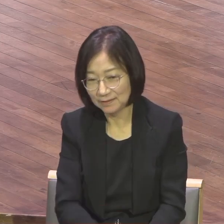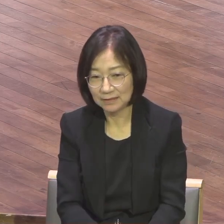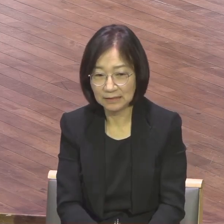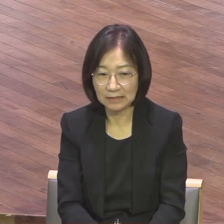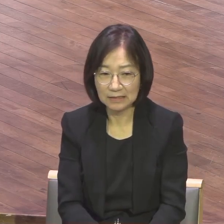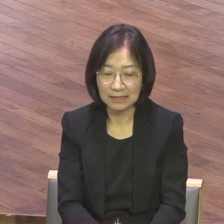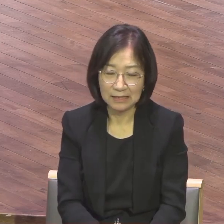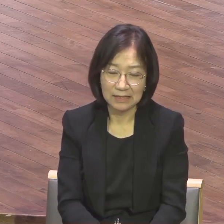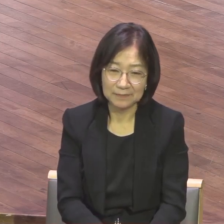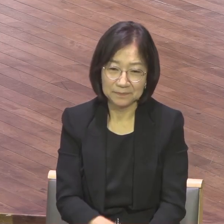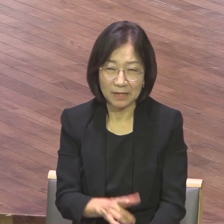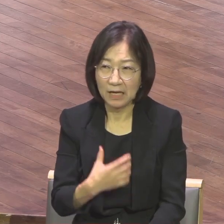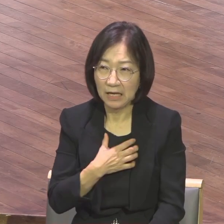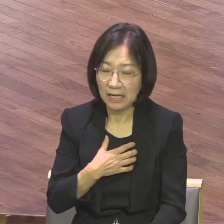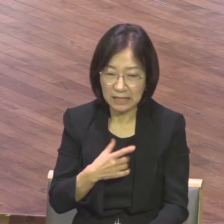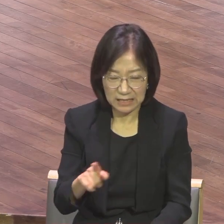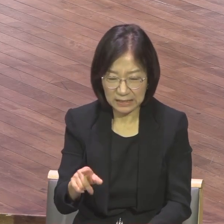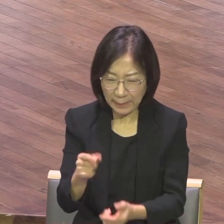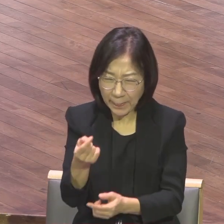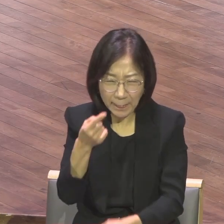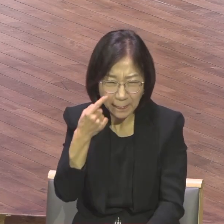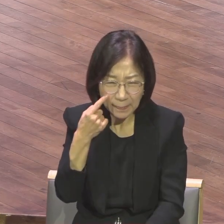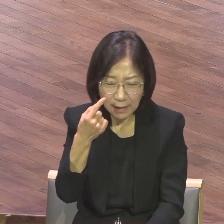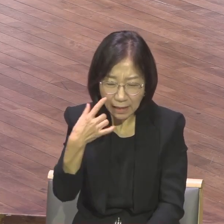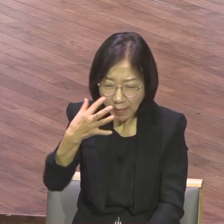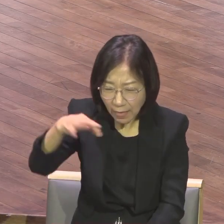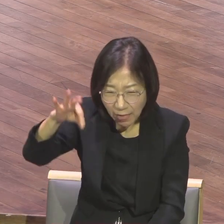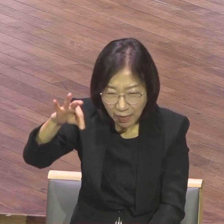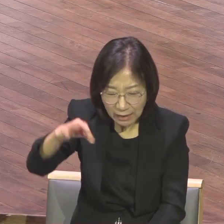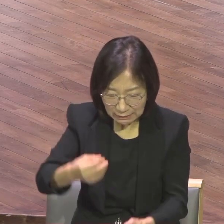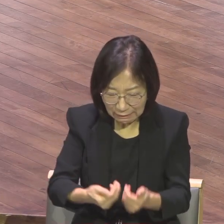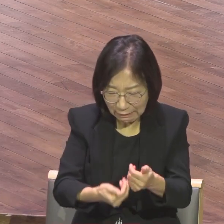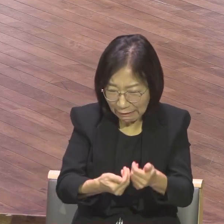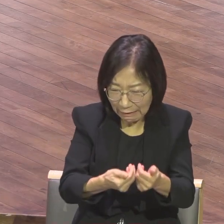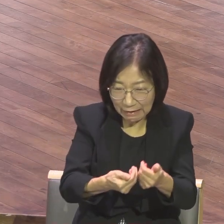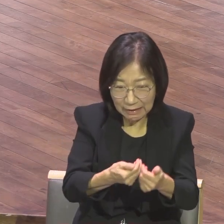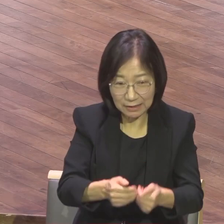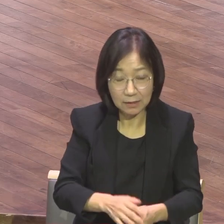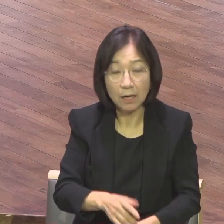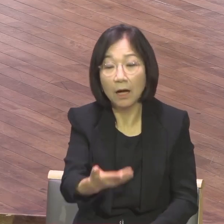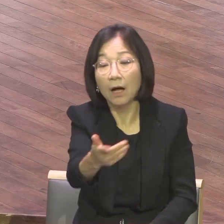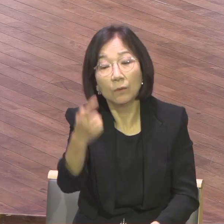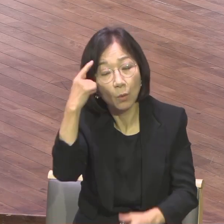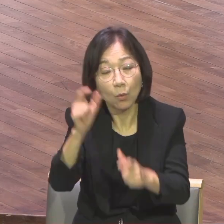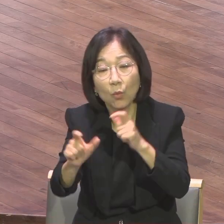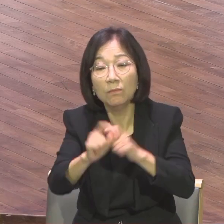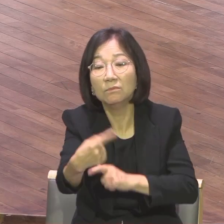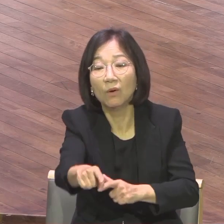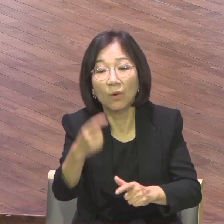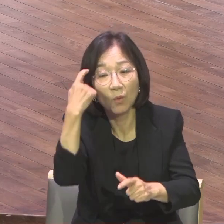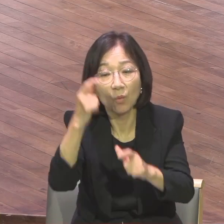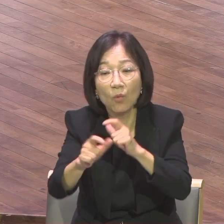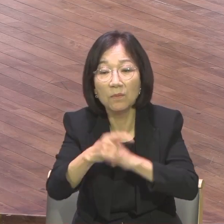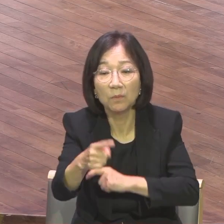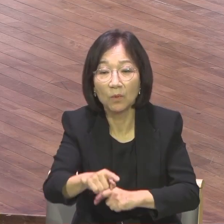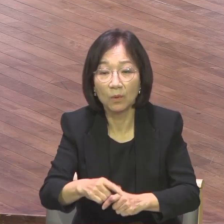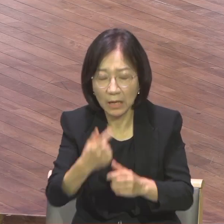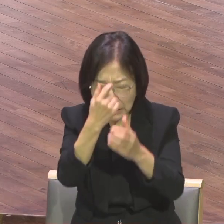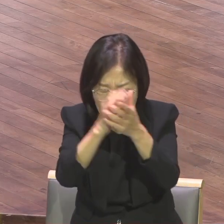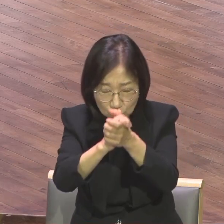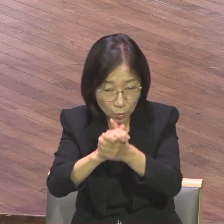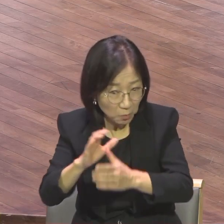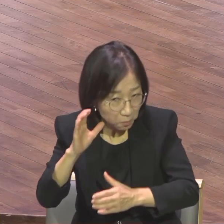서론 때문에 갈등을 한다. 여러분 고민이 뭐예요? 전부 서론이에요. 여러분 기도 내용이 뭐예요? 전부